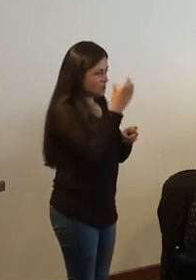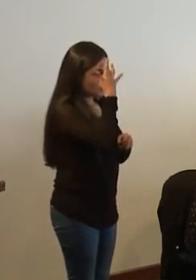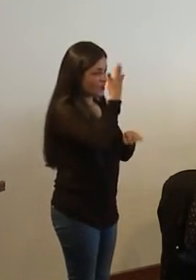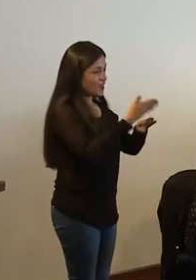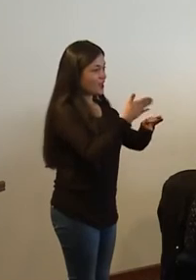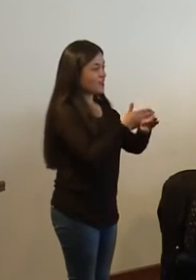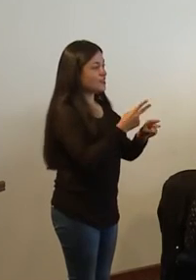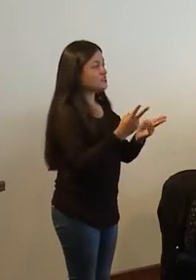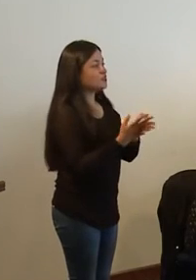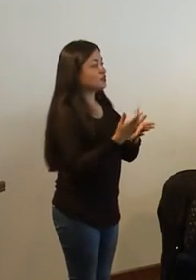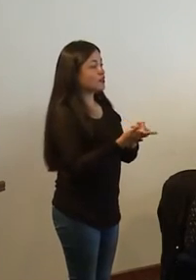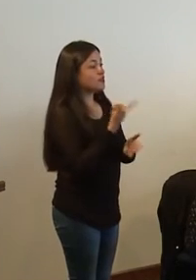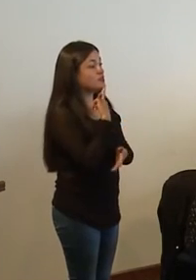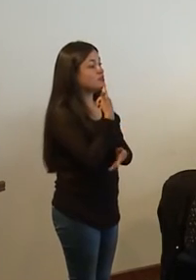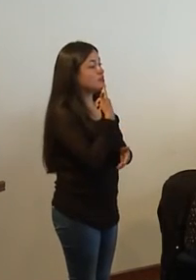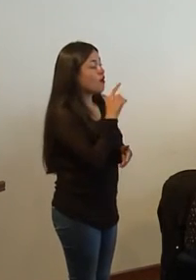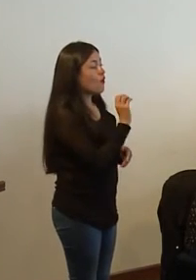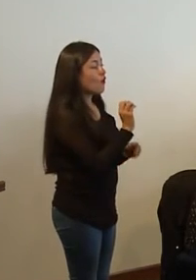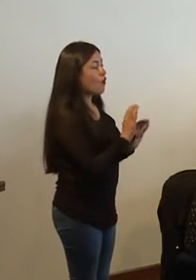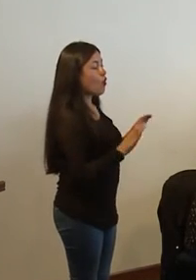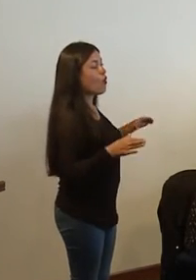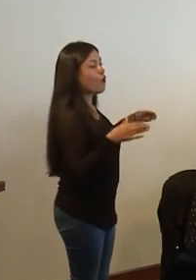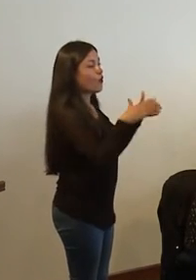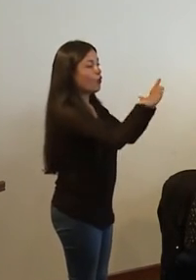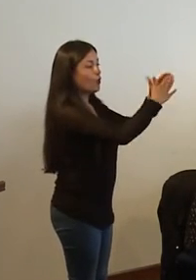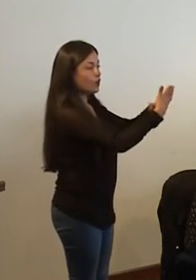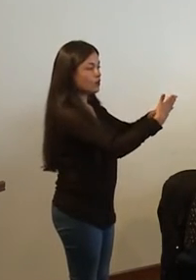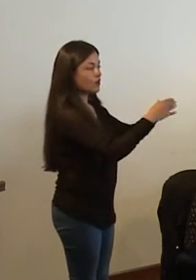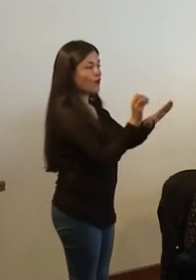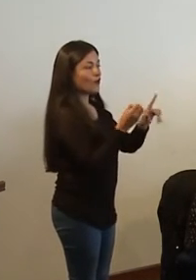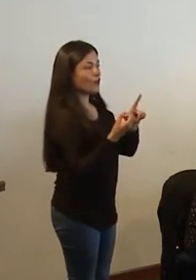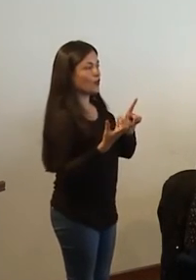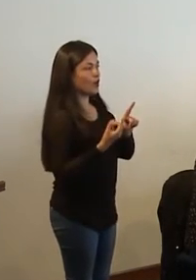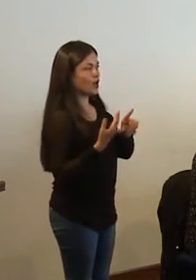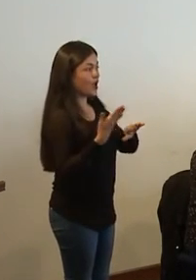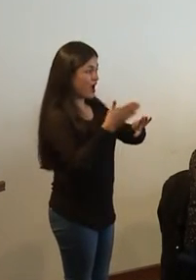poner a decidir, bueno, o comunitaria o popular.